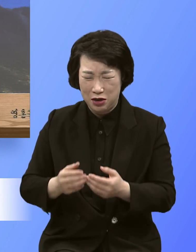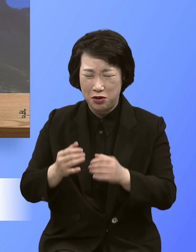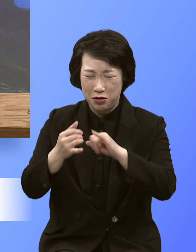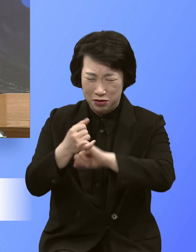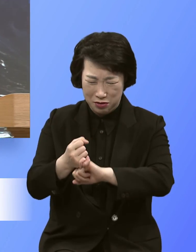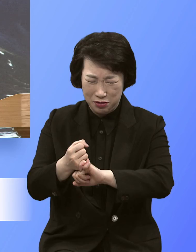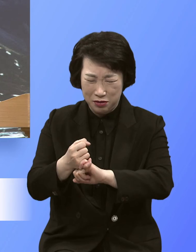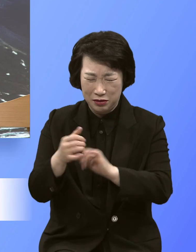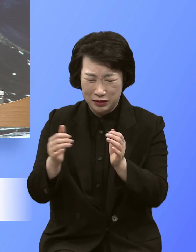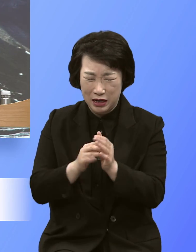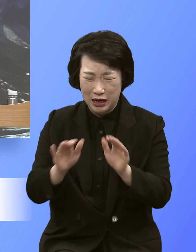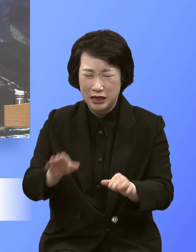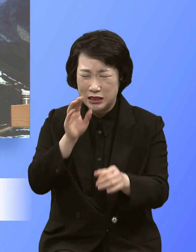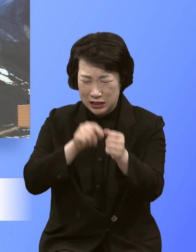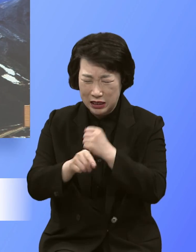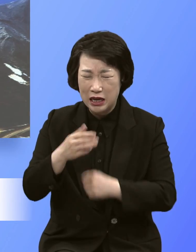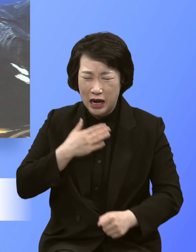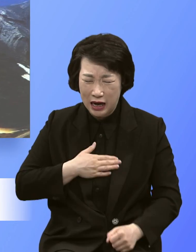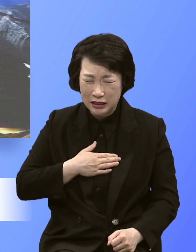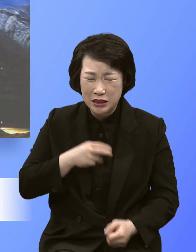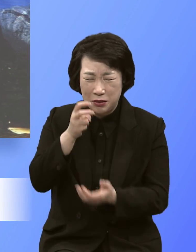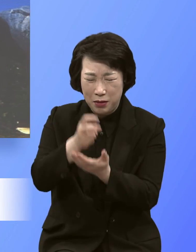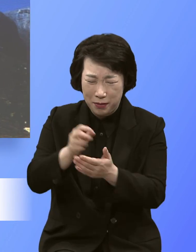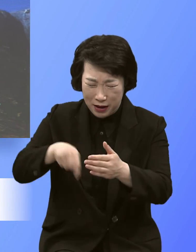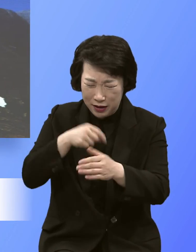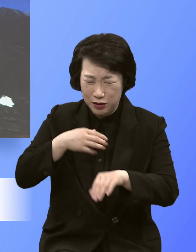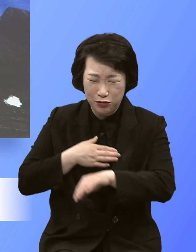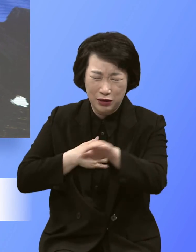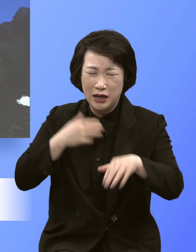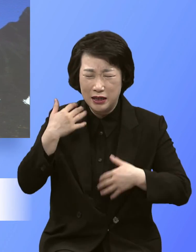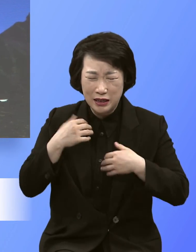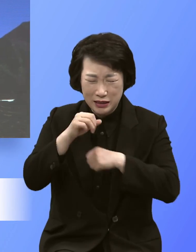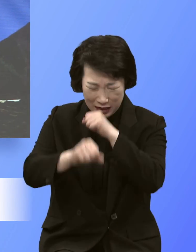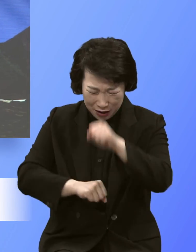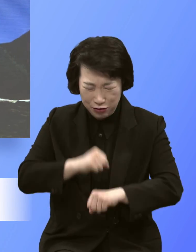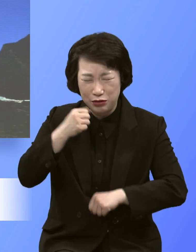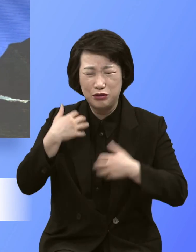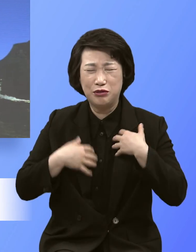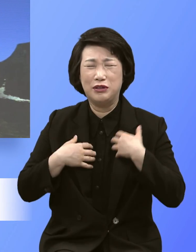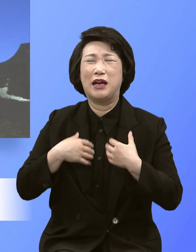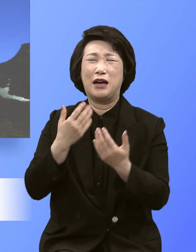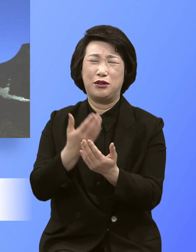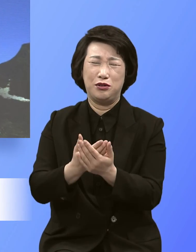했으니 진리란 질서 위에서 자유를 누리게 도와주시되